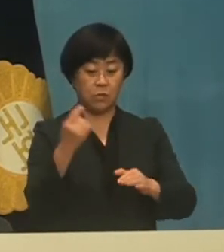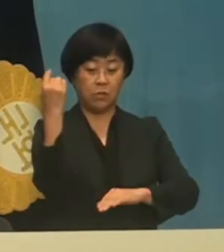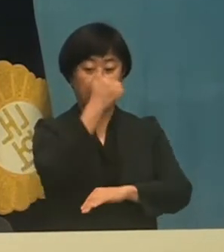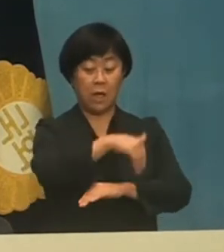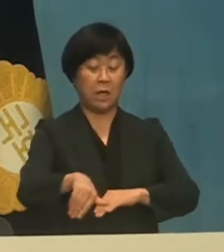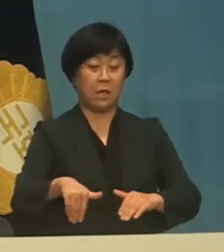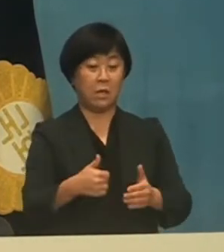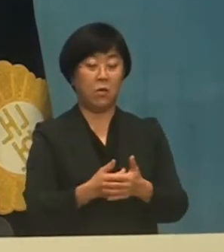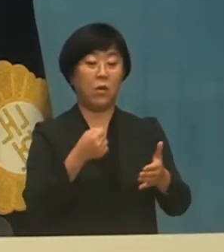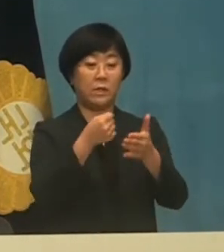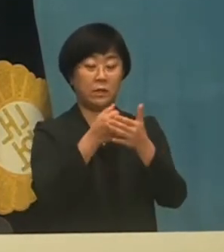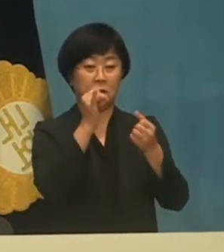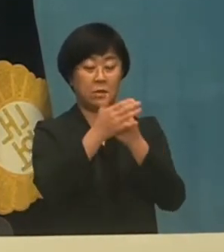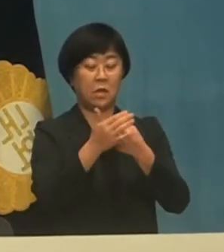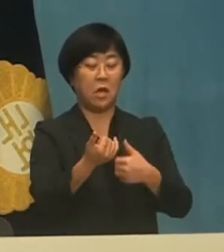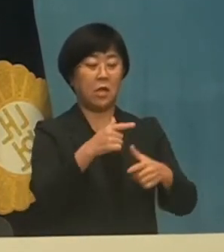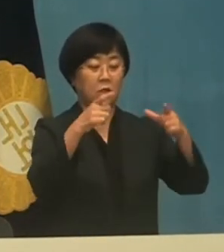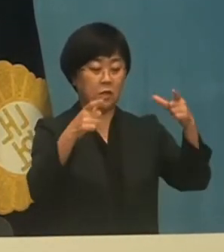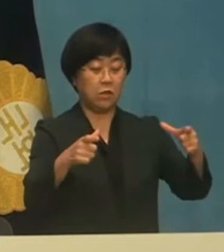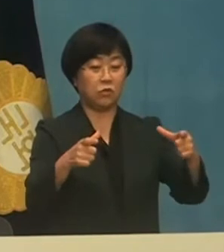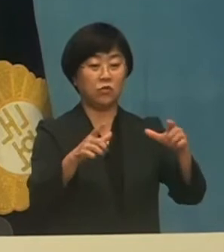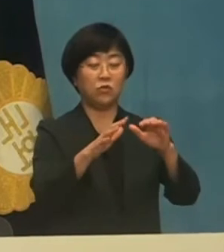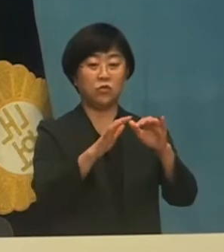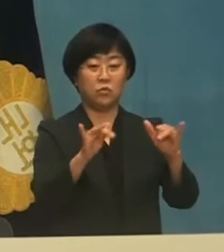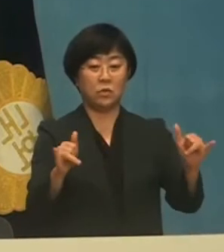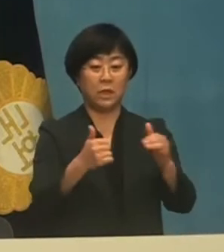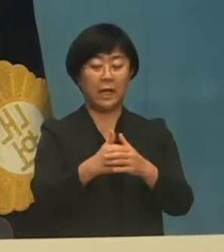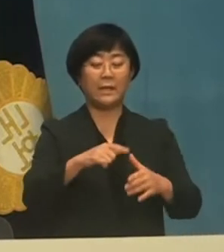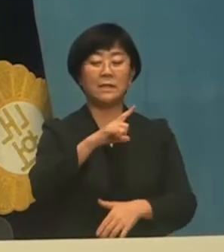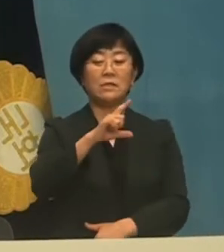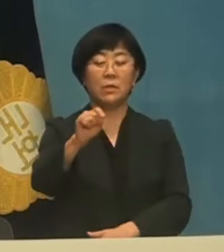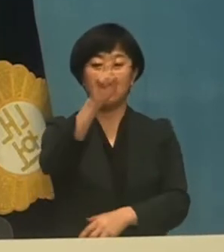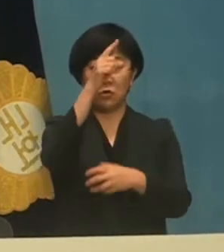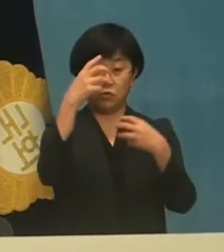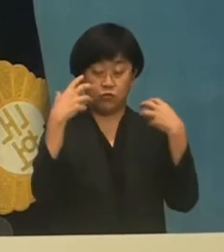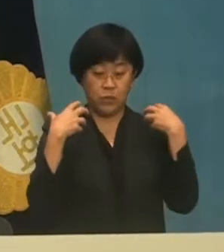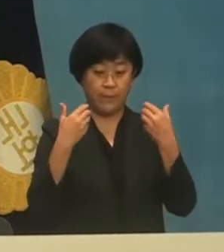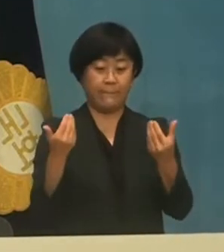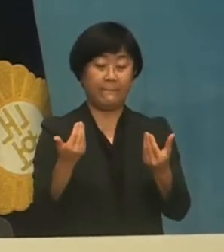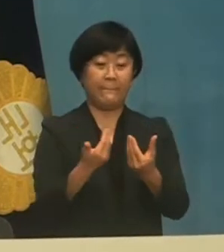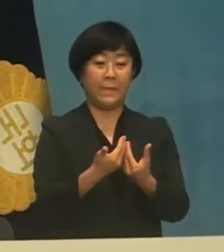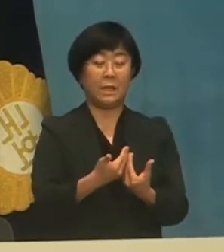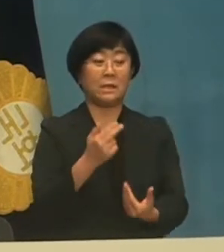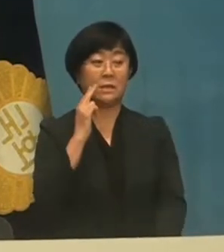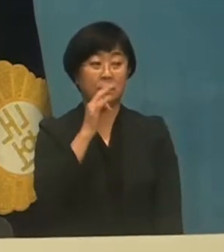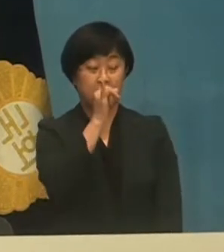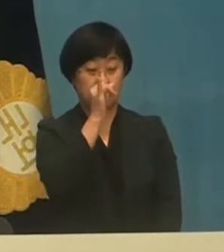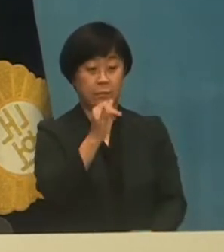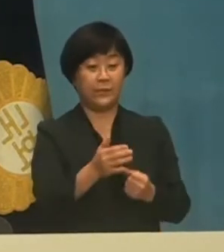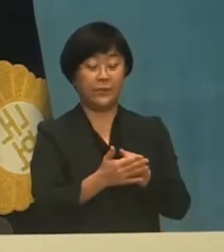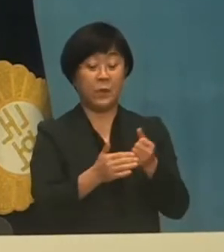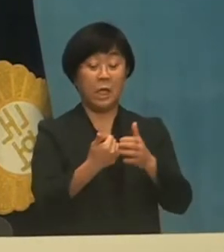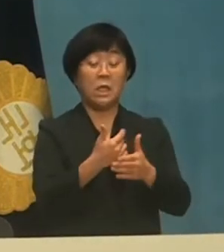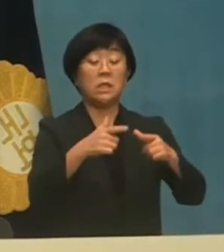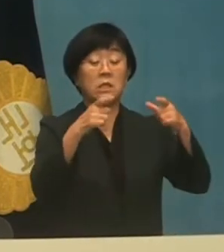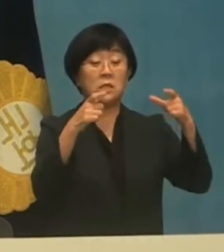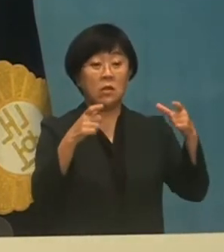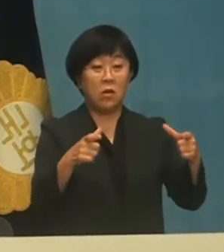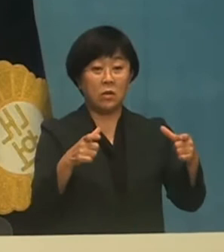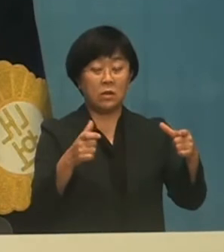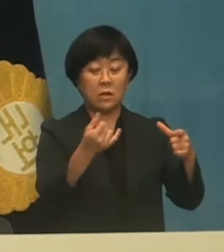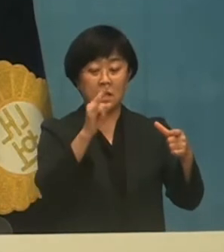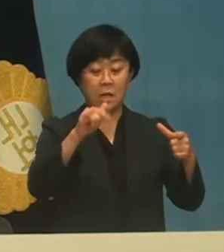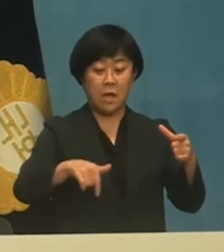이에 핵발전소 지역 주민과 지자체들의 반발이 커지고 있습니다. 사실상 지역을